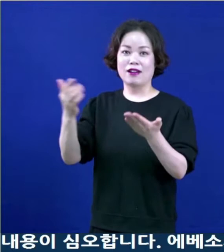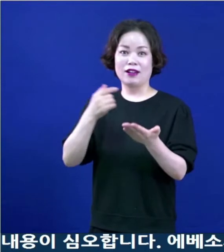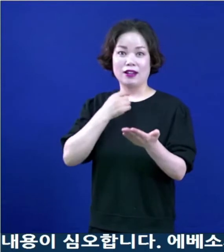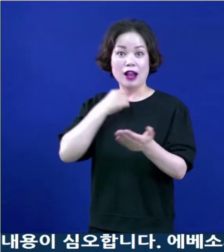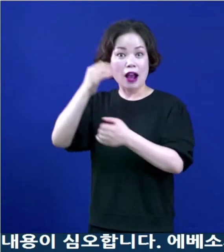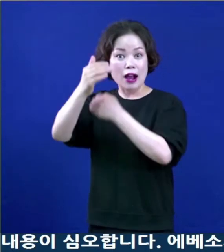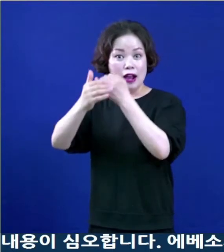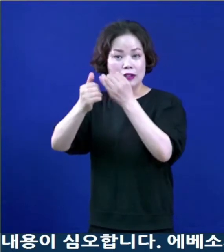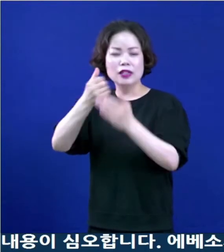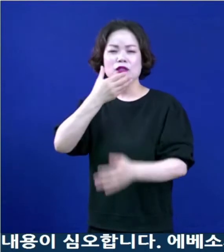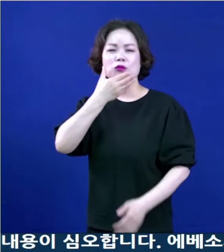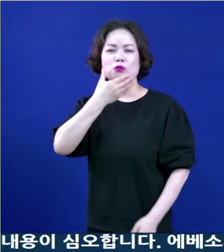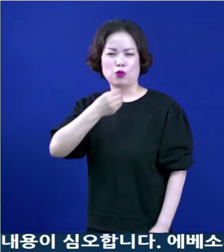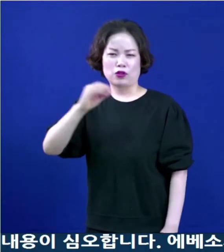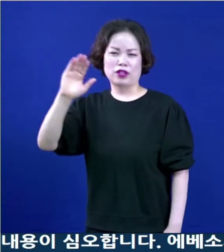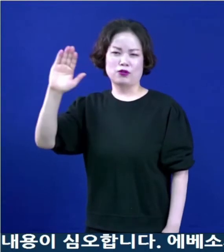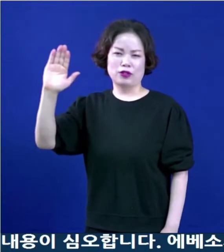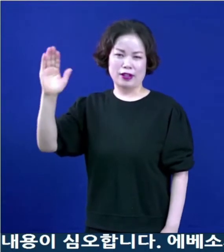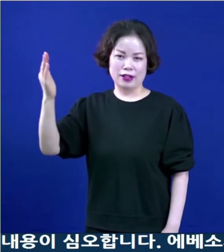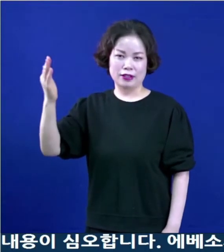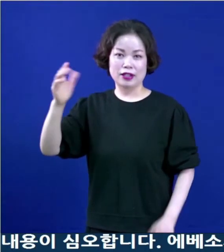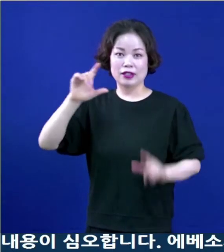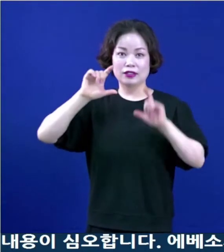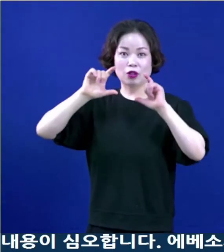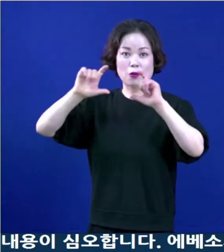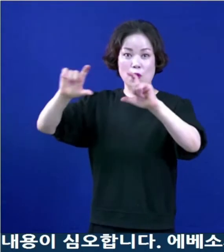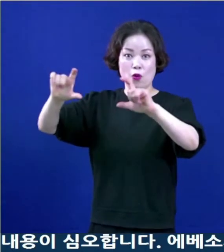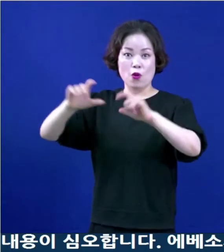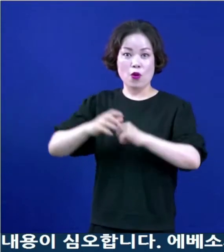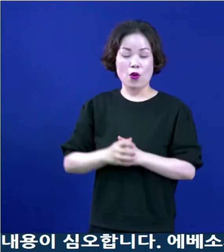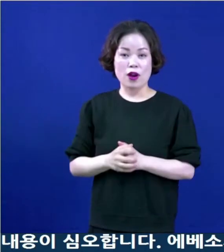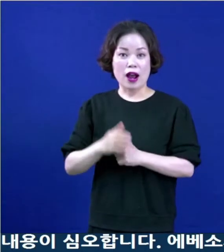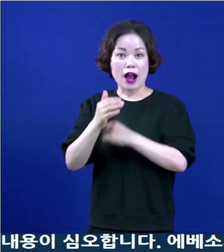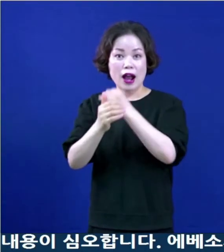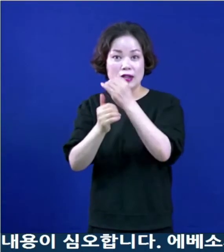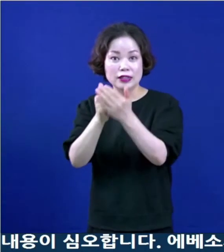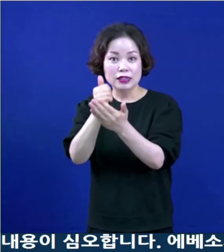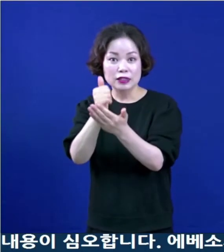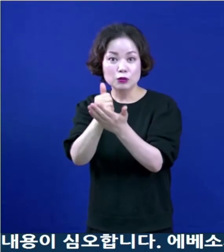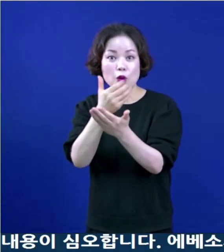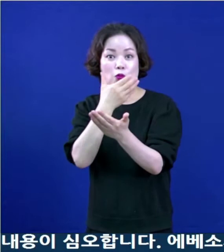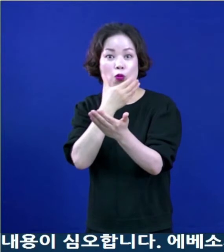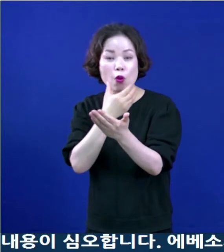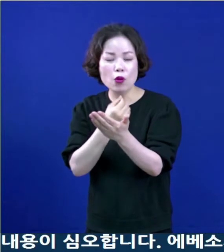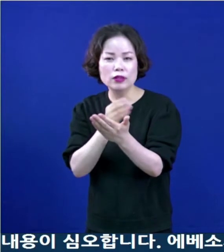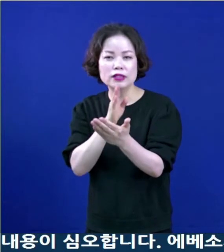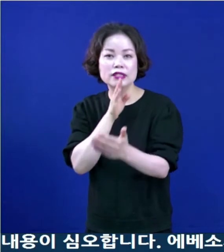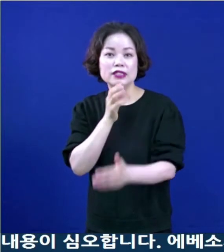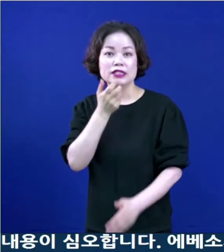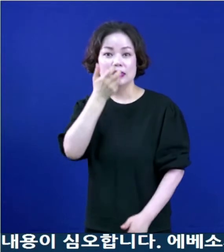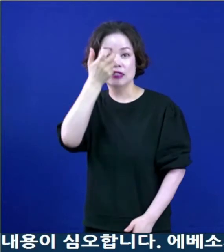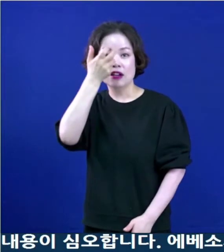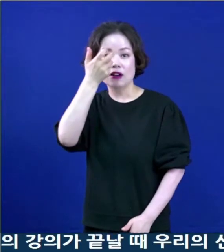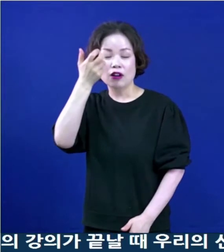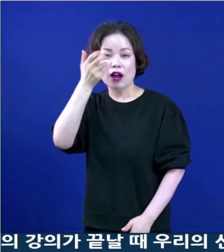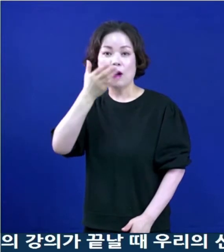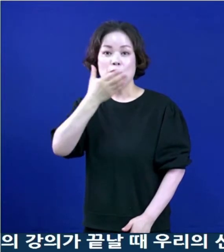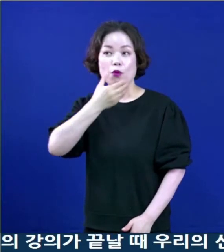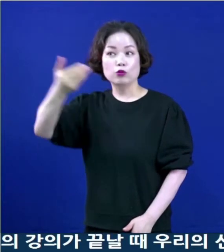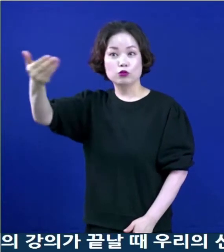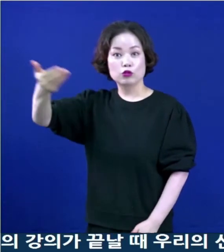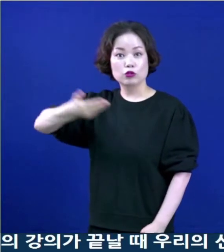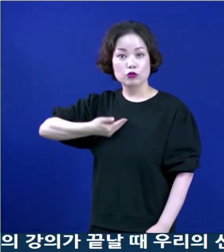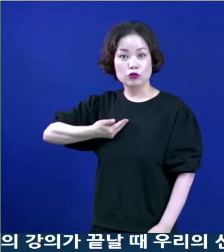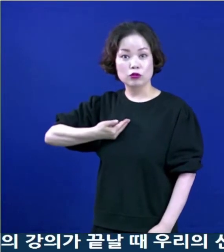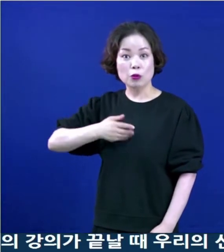하나님은 복되시다 라고 선포합니다. 하나님의 복되심은 신령한 복을 우리에게 주셨는데 그 신령한 복이